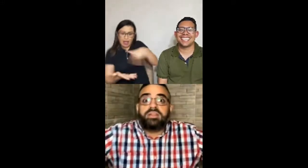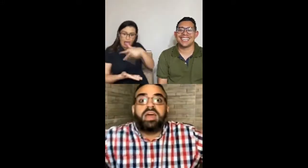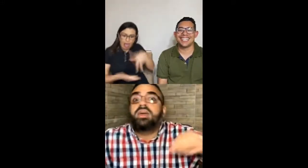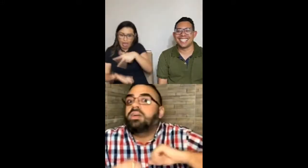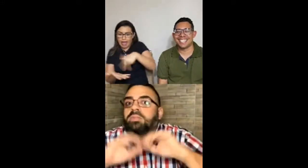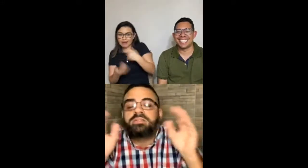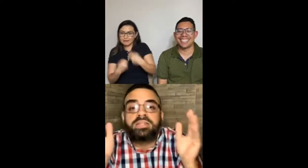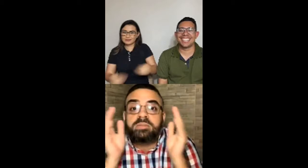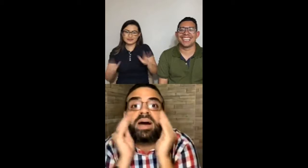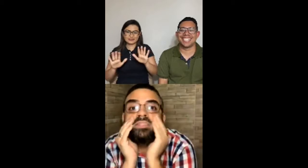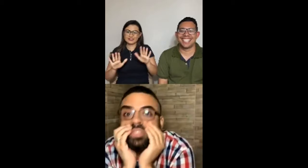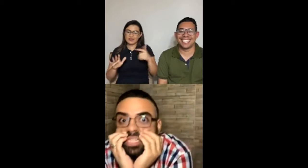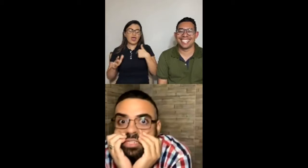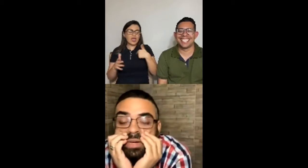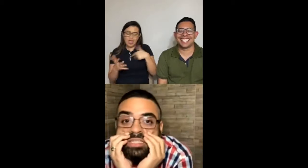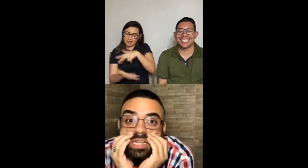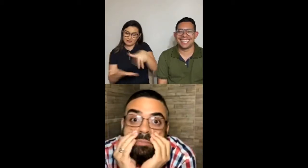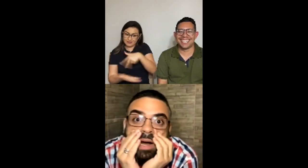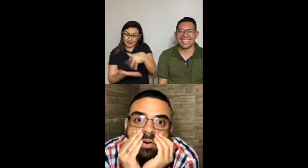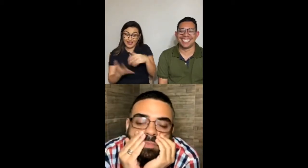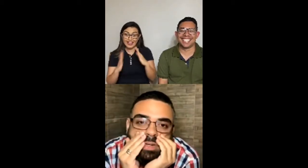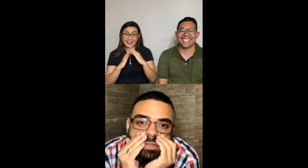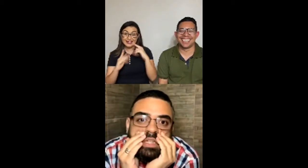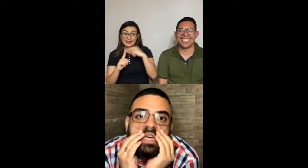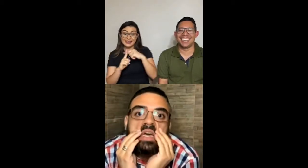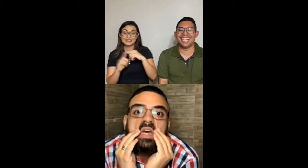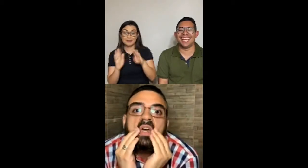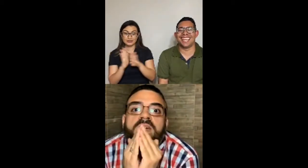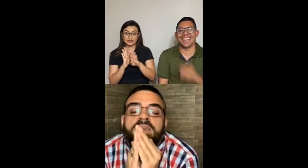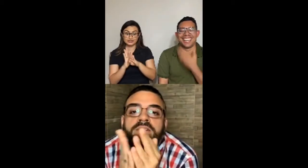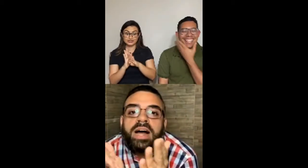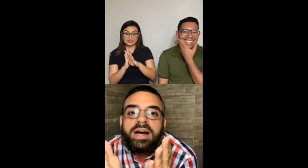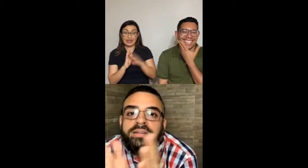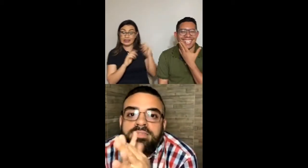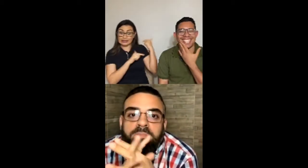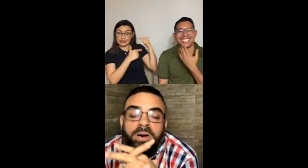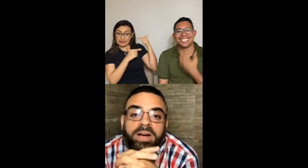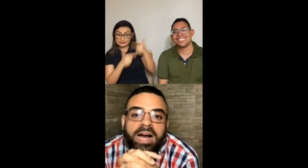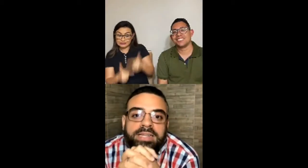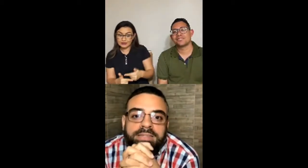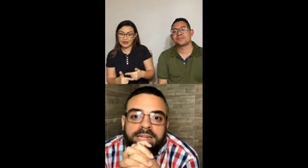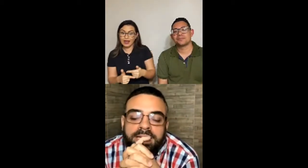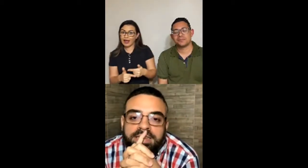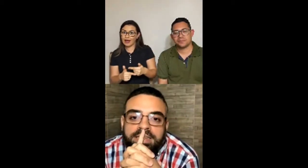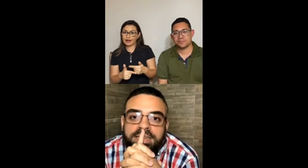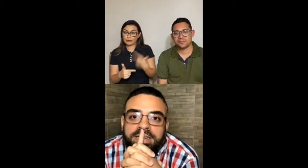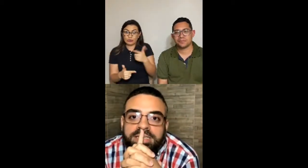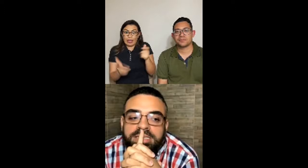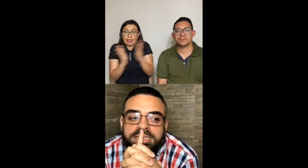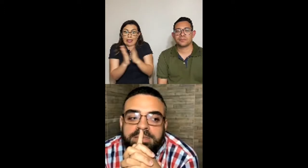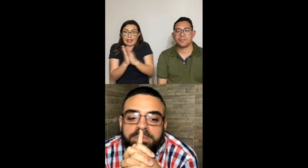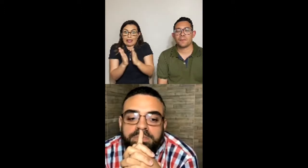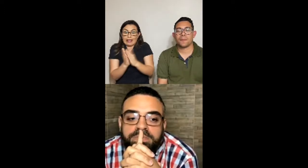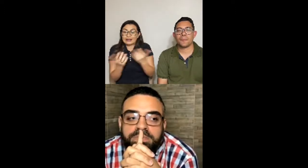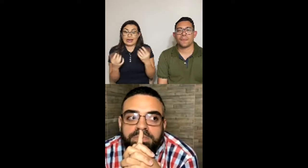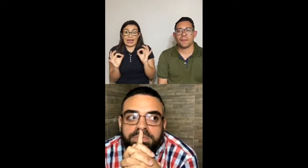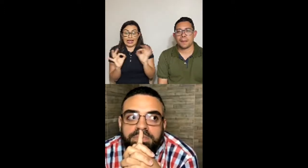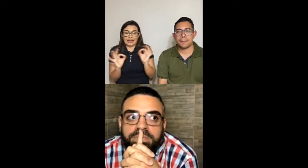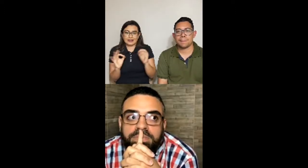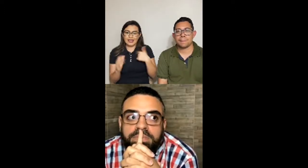fazer. Ser instrumento de Deus. Eu não tava nem aí, mano. A igreja batista, não batia nem palma.